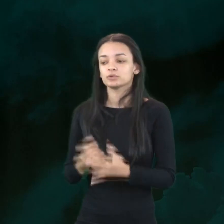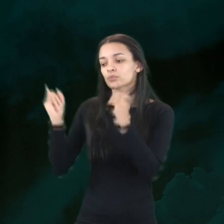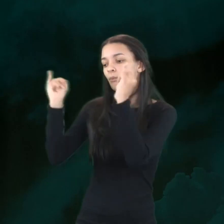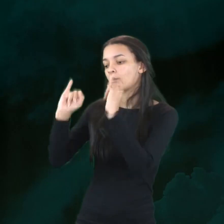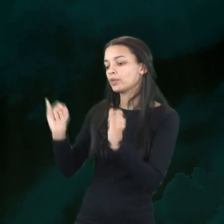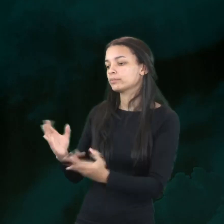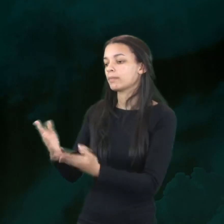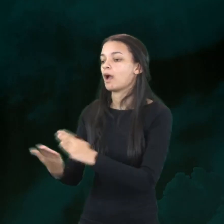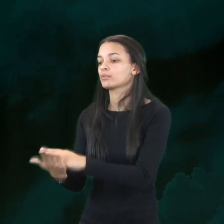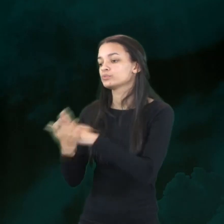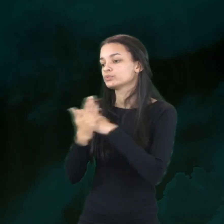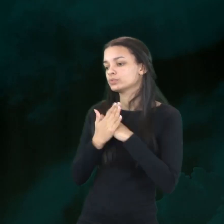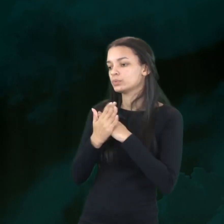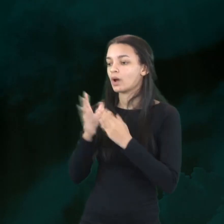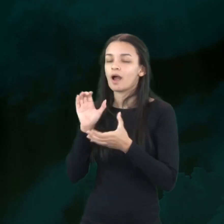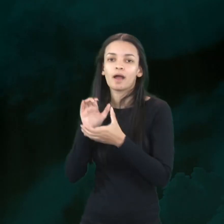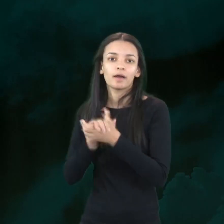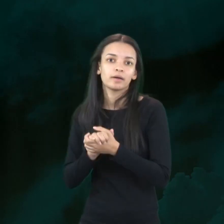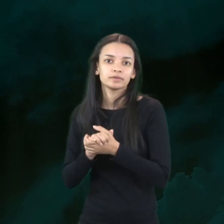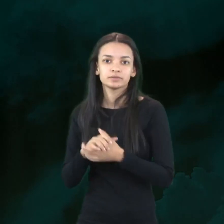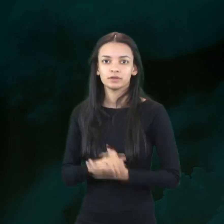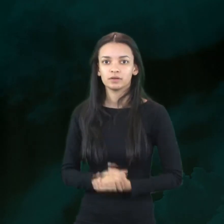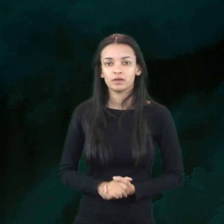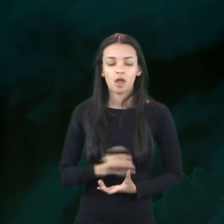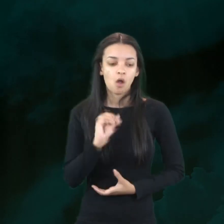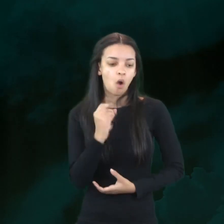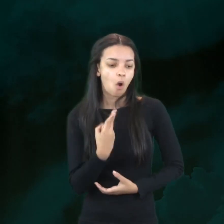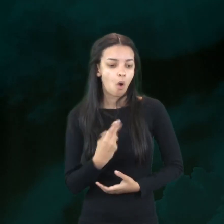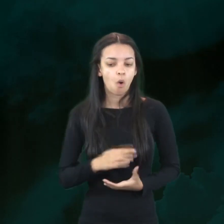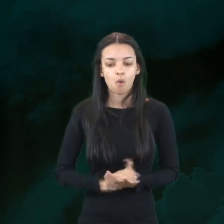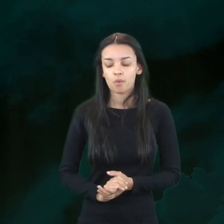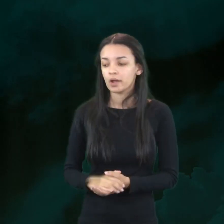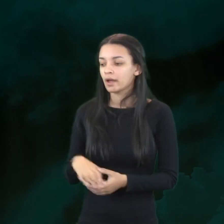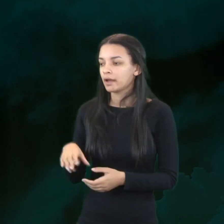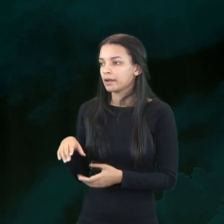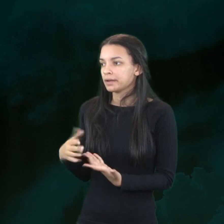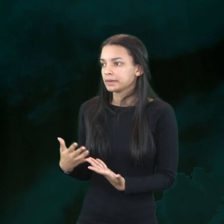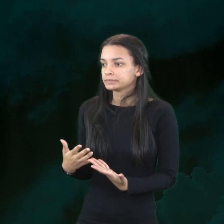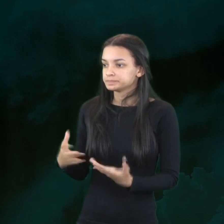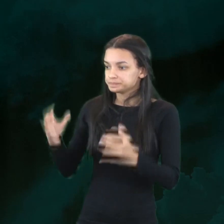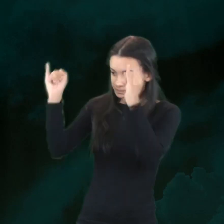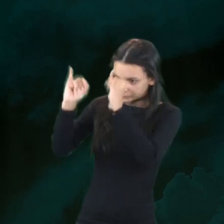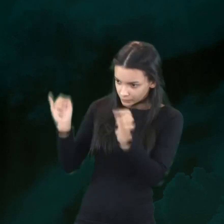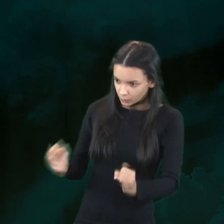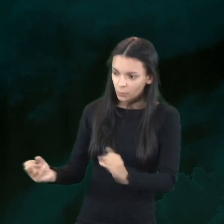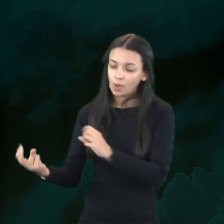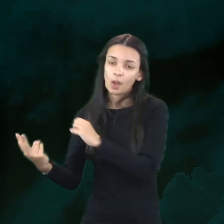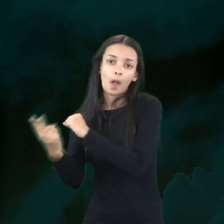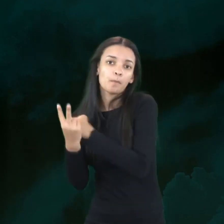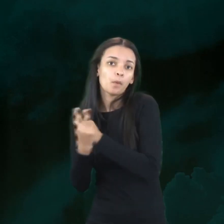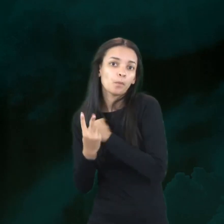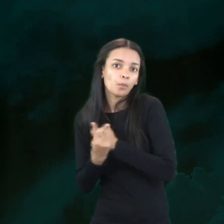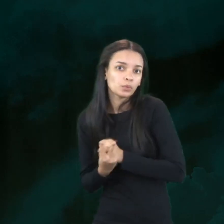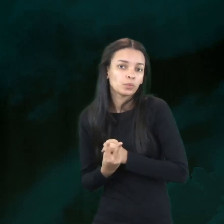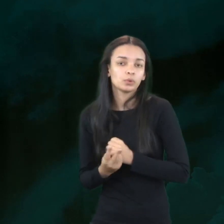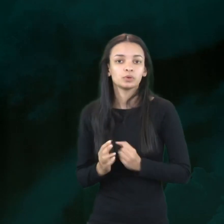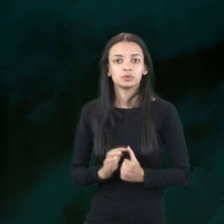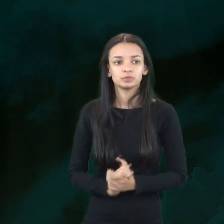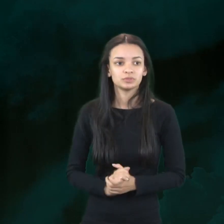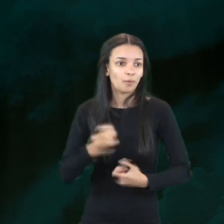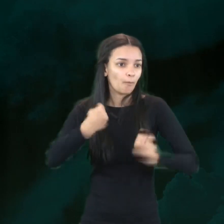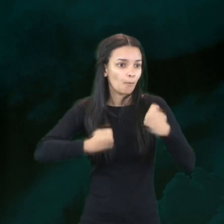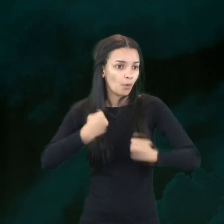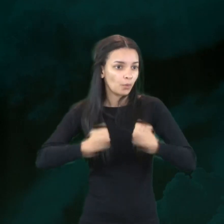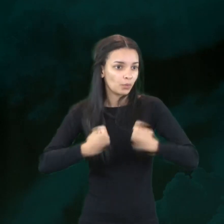eu preciso buscar proteção, né, para um santo protetor de motoristas. Queridos